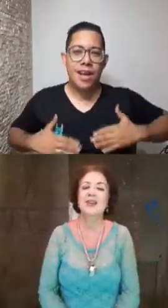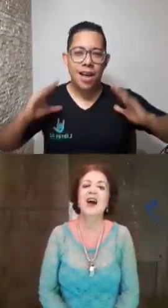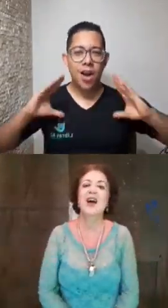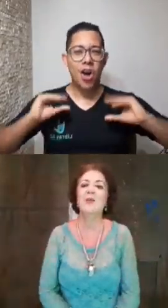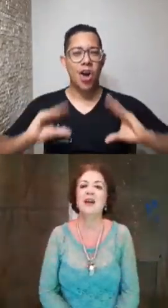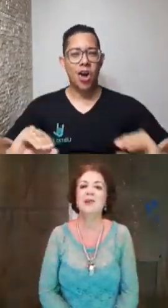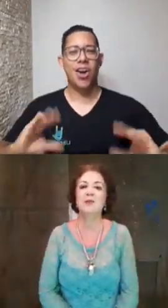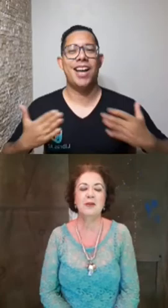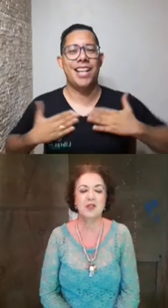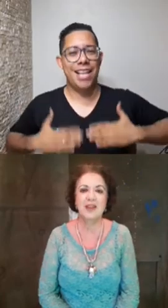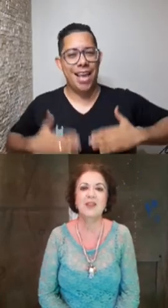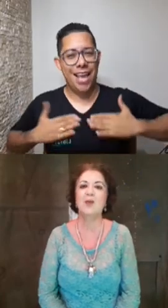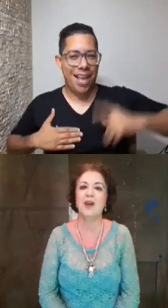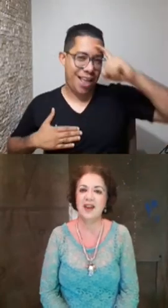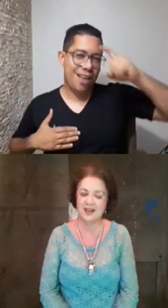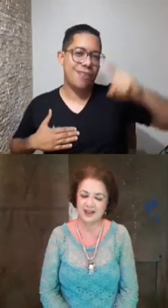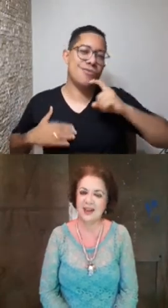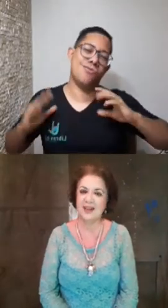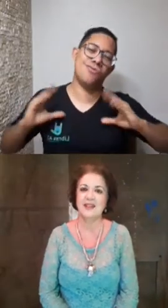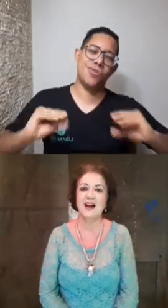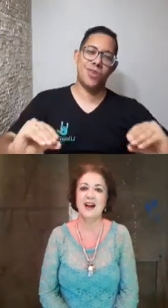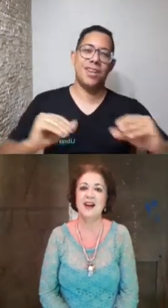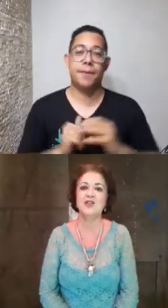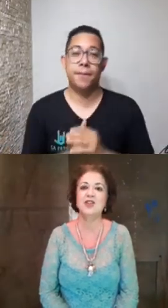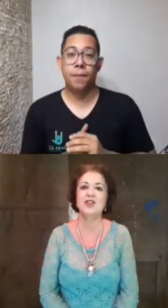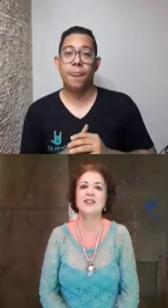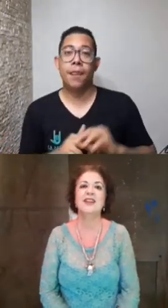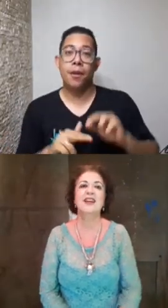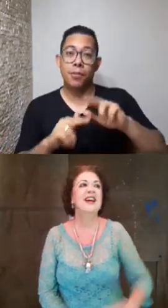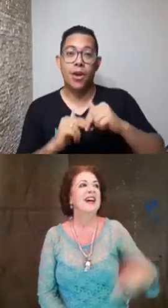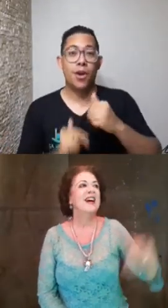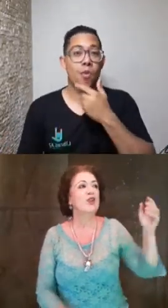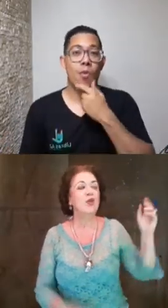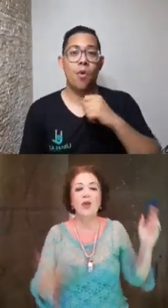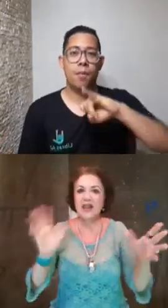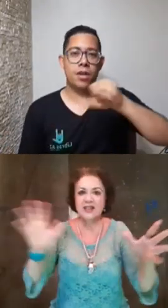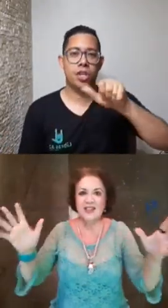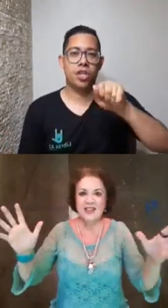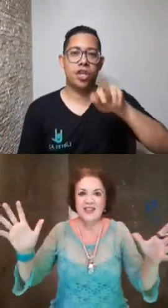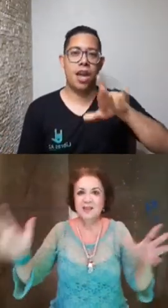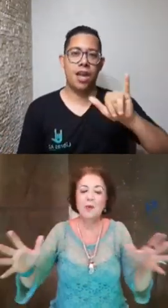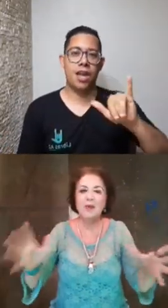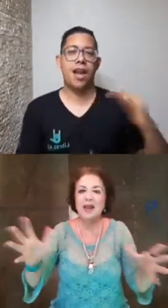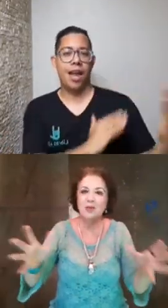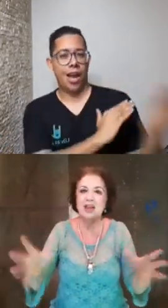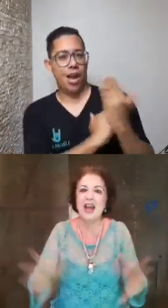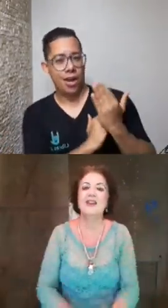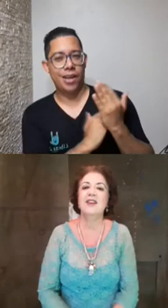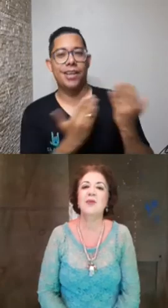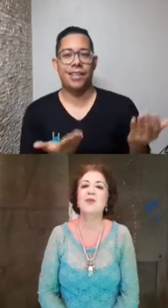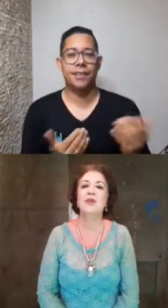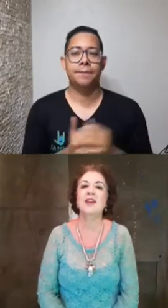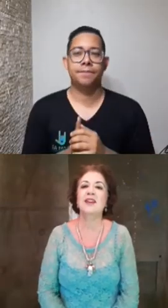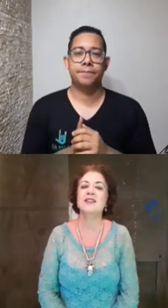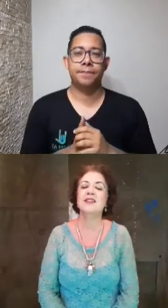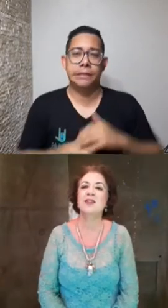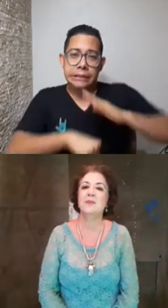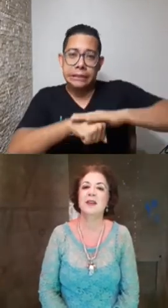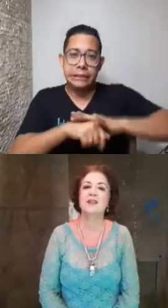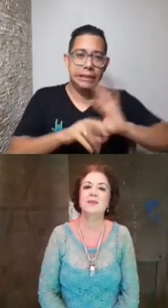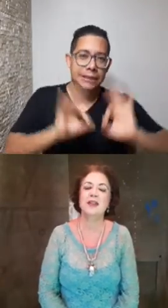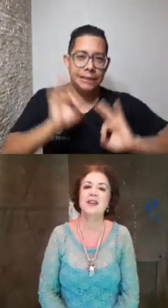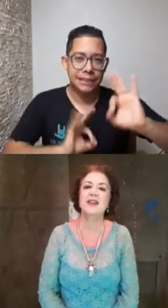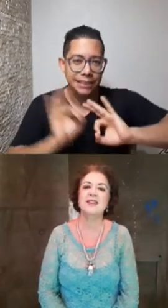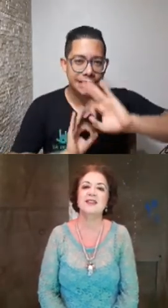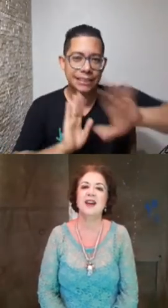iluminado, arrumado pelo Jair Correia, da Casa da Arte. Todo esse momento técnico foi organizado